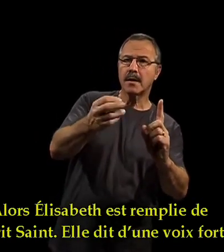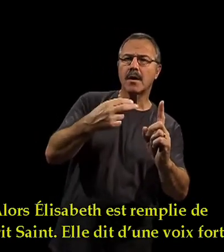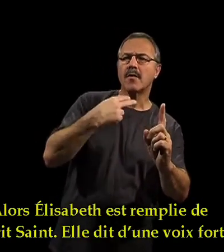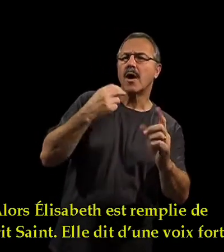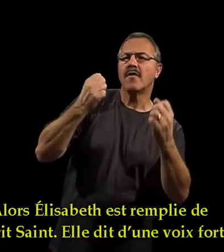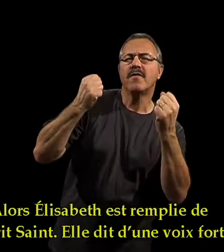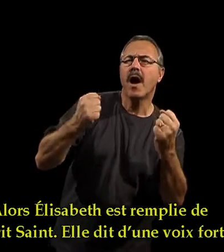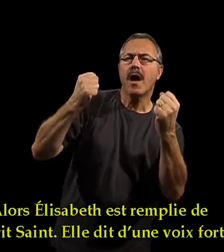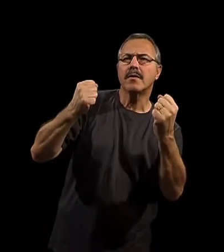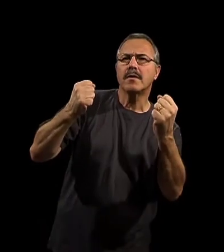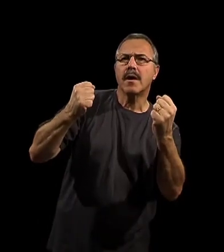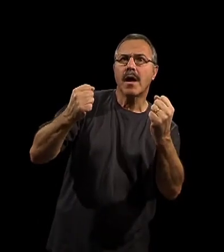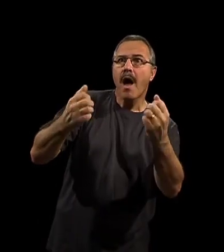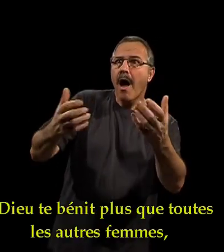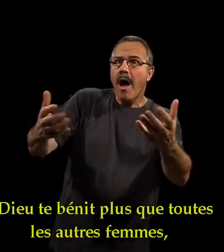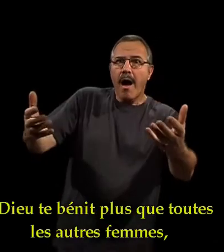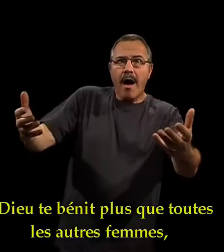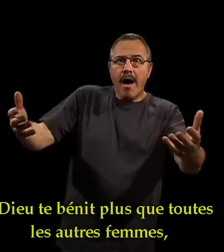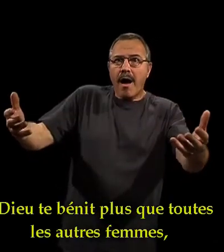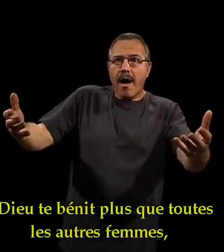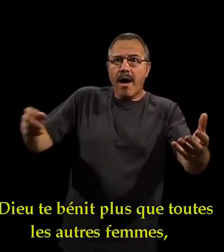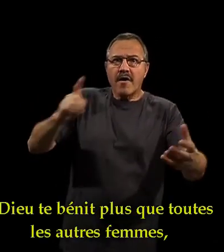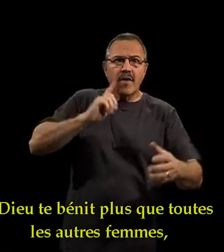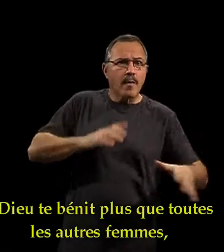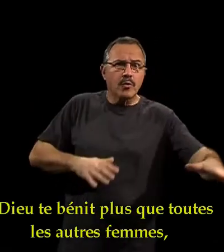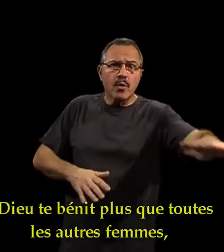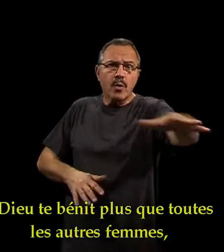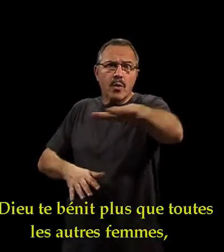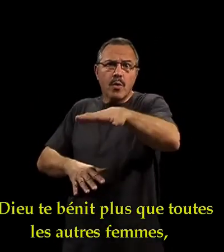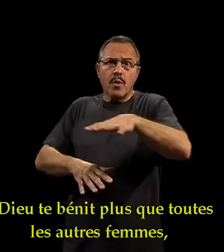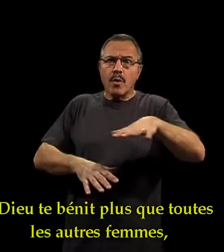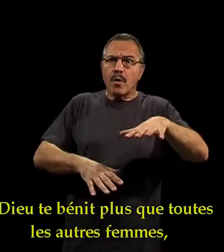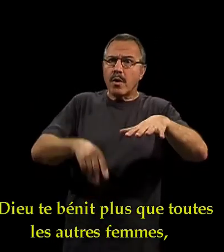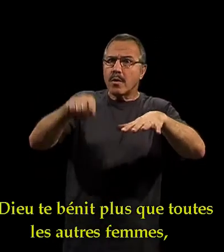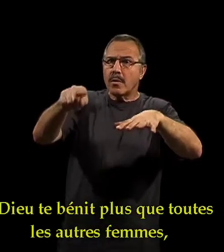Elle dit d'une voix forte, « Dieu te bénit plus que toutes les autres femmes,